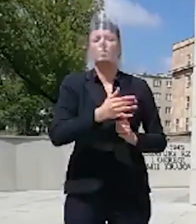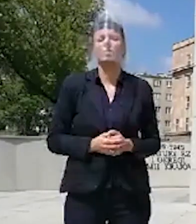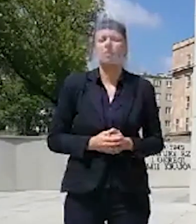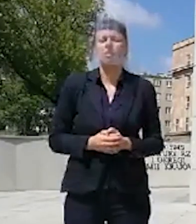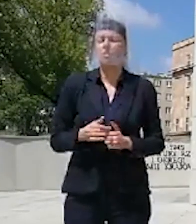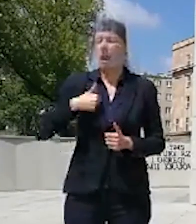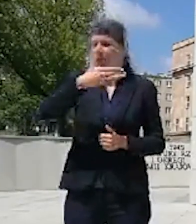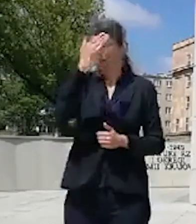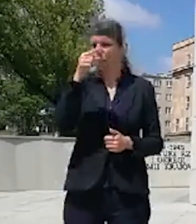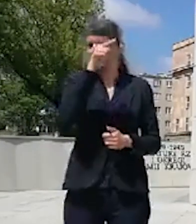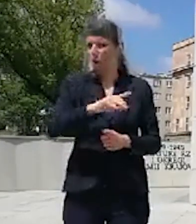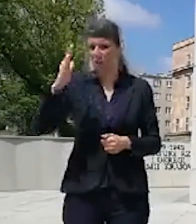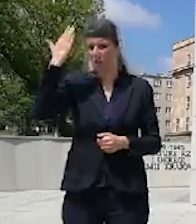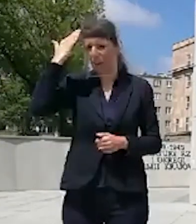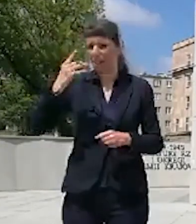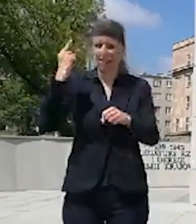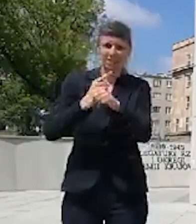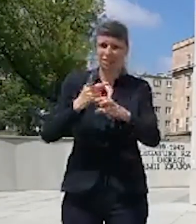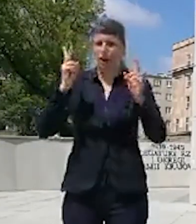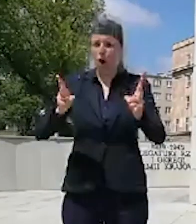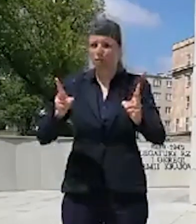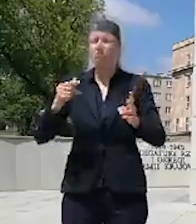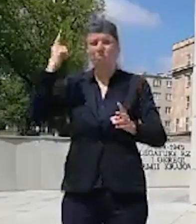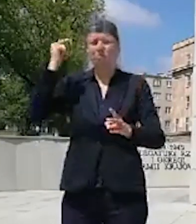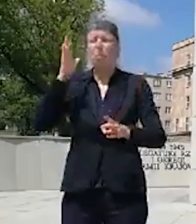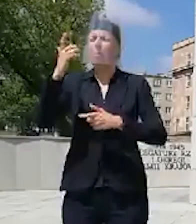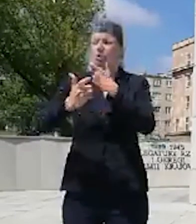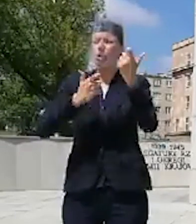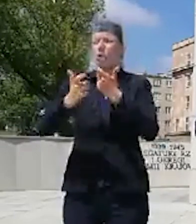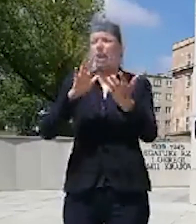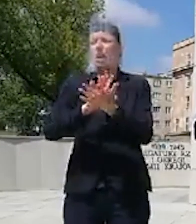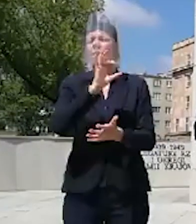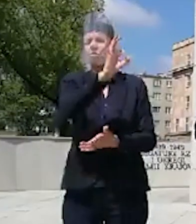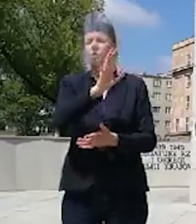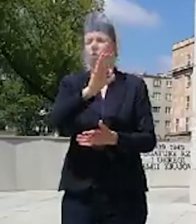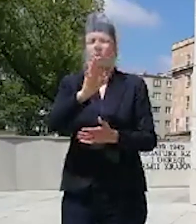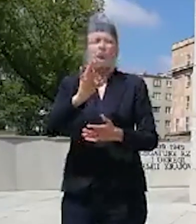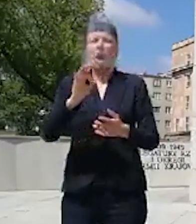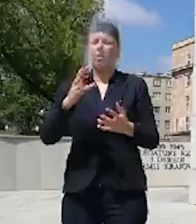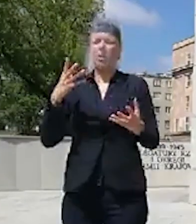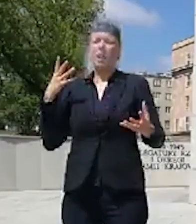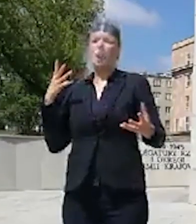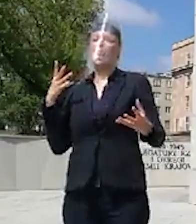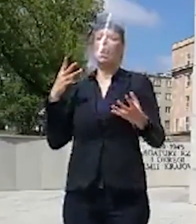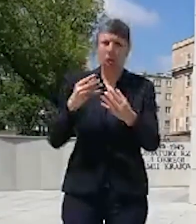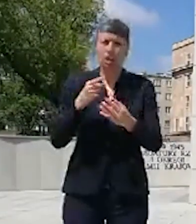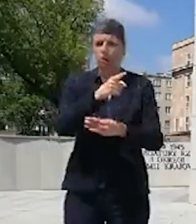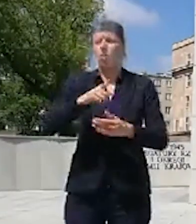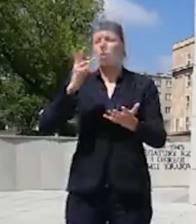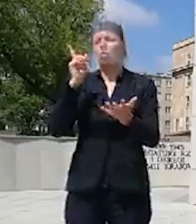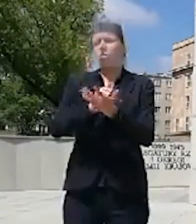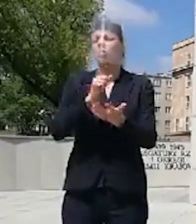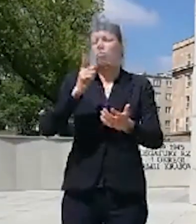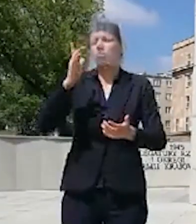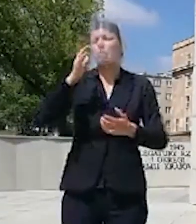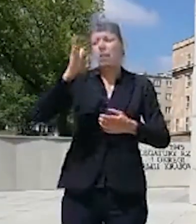podjąć. Myślę, że tak jak to zwykle robi, czy będzie czekał do ostatniego momentu. Nie wiem, kiedy dowiemy się, kiedy te wybory będą. Ale wie pan, spotykamy